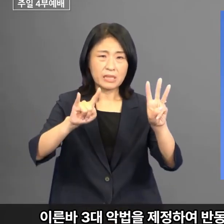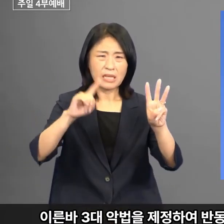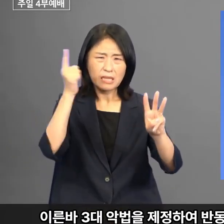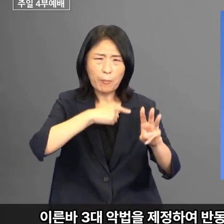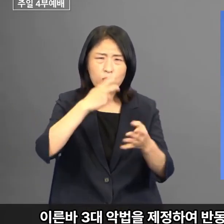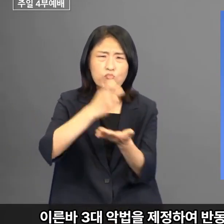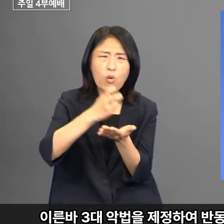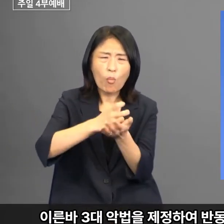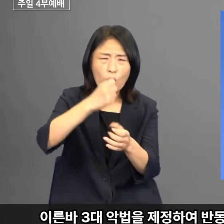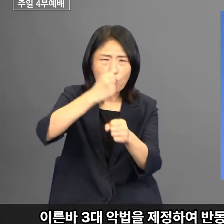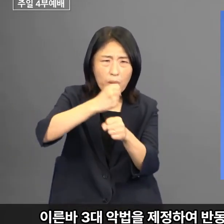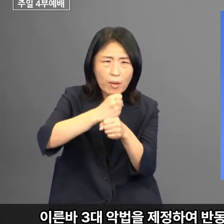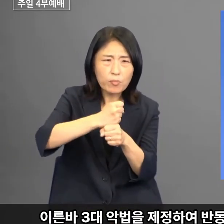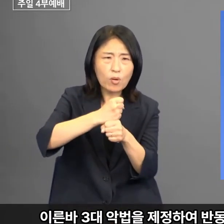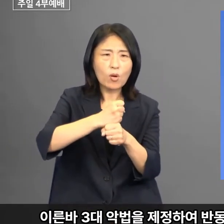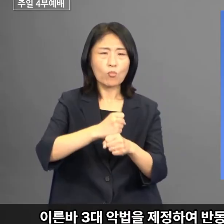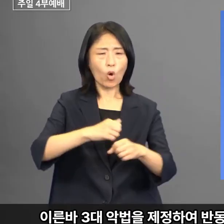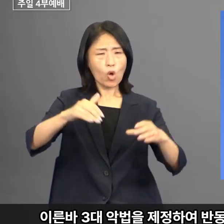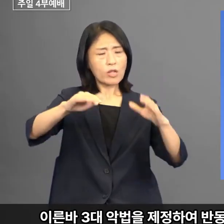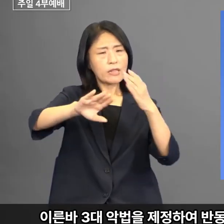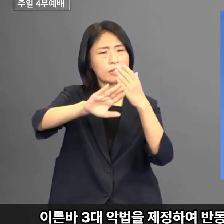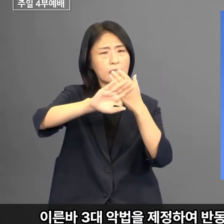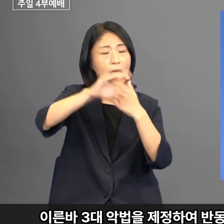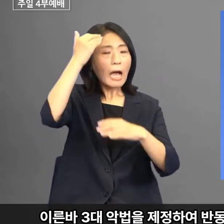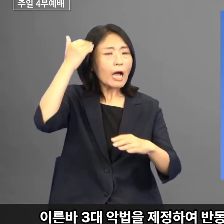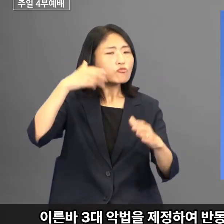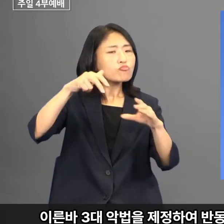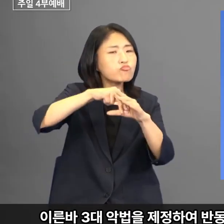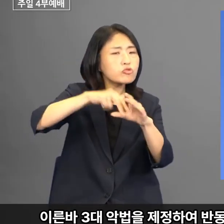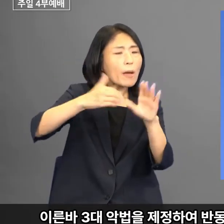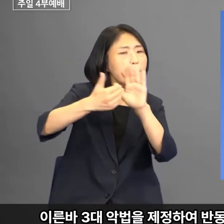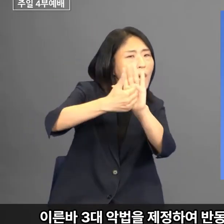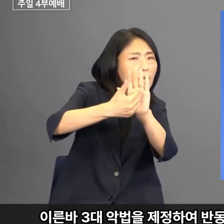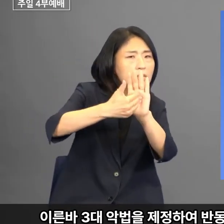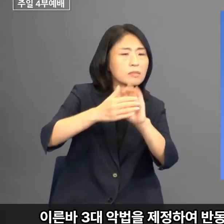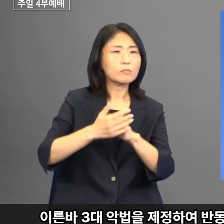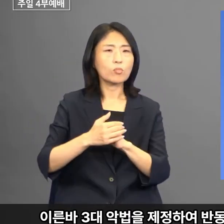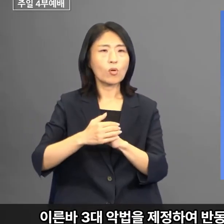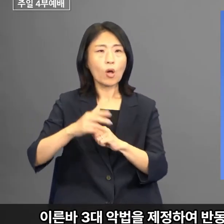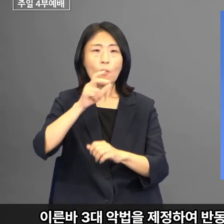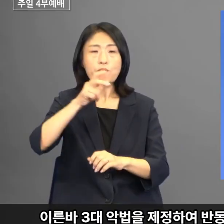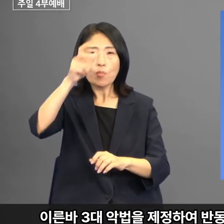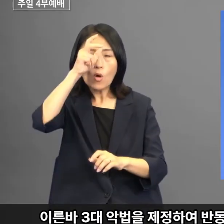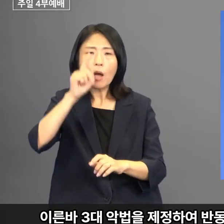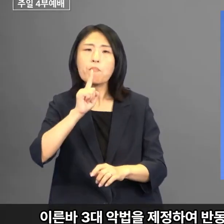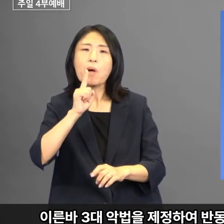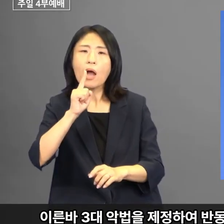반동사상문화배교법, 평양문화보호법,